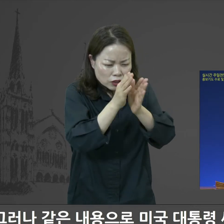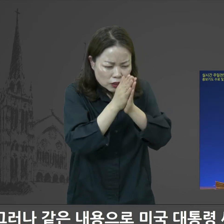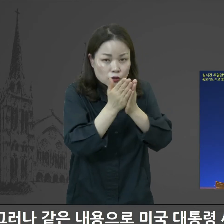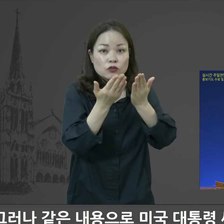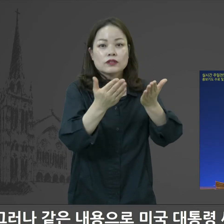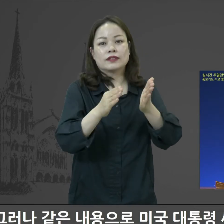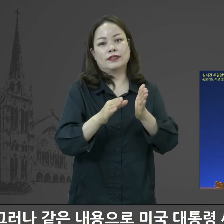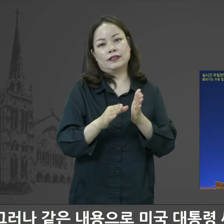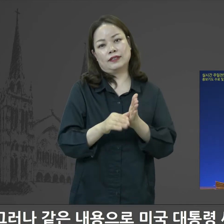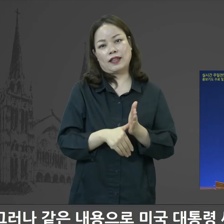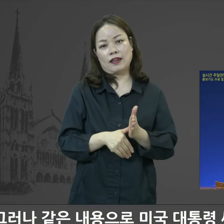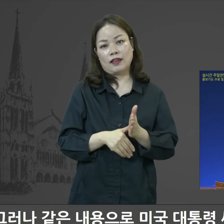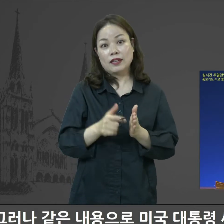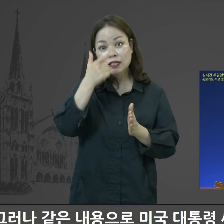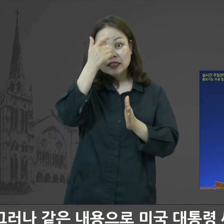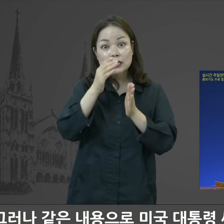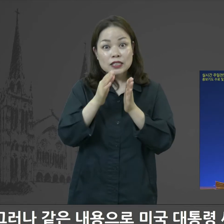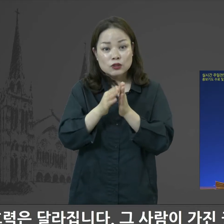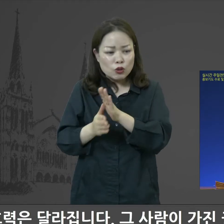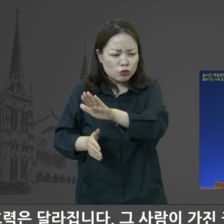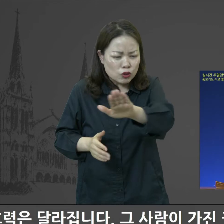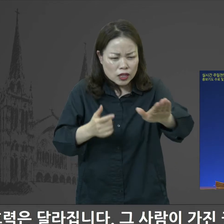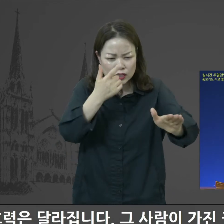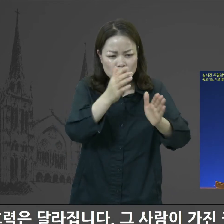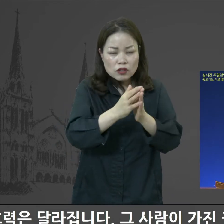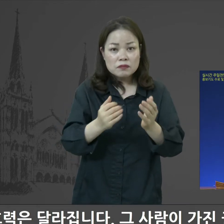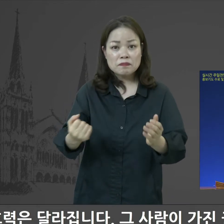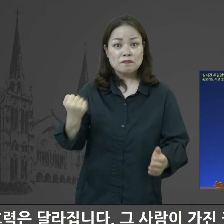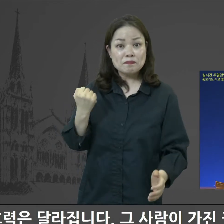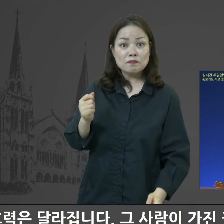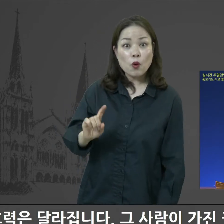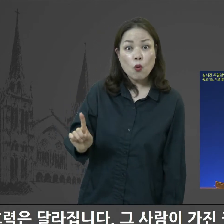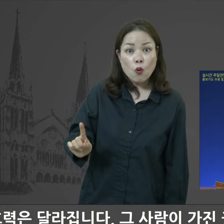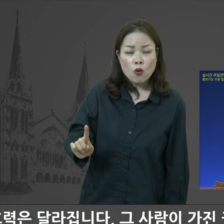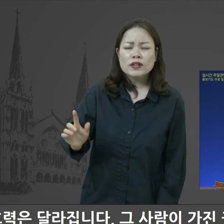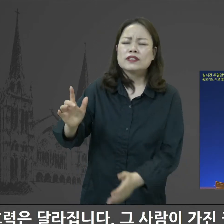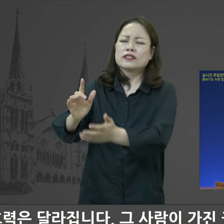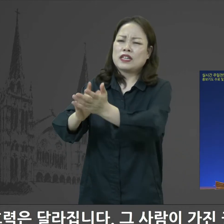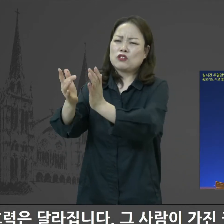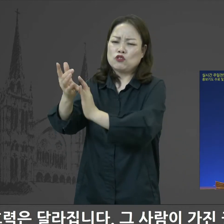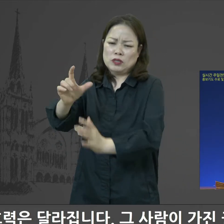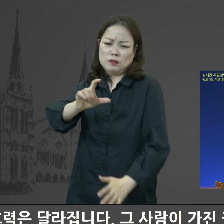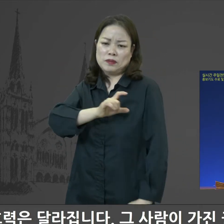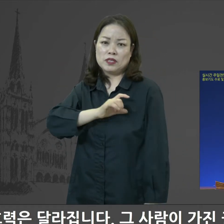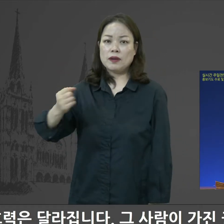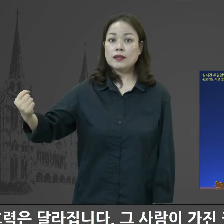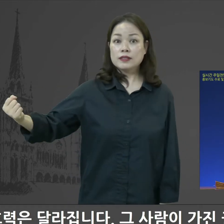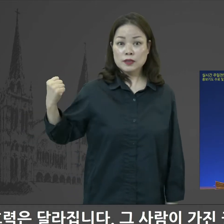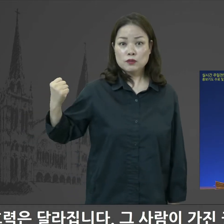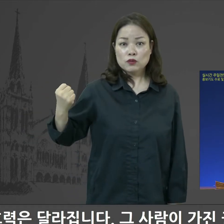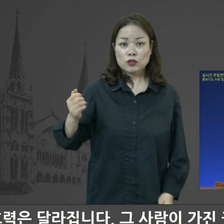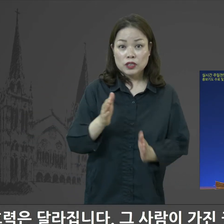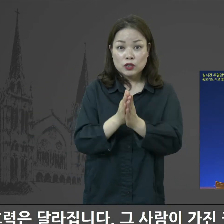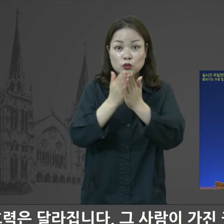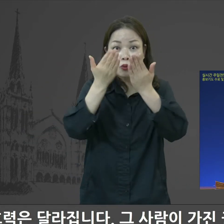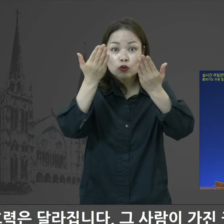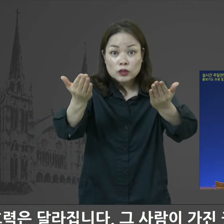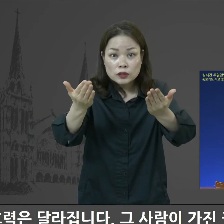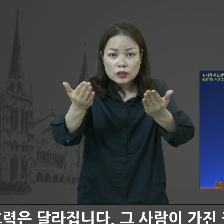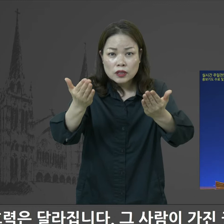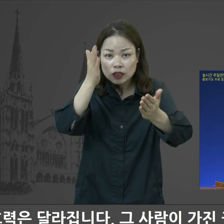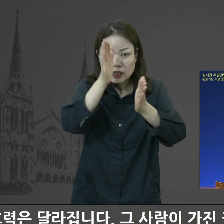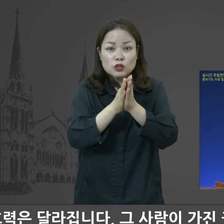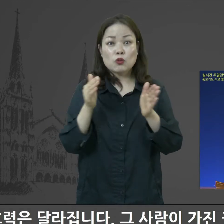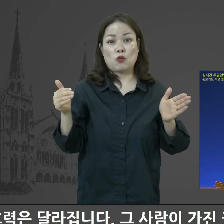때에 우리의 기도에 힘이 있는 이유가 무엇입니까? 예수님의 이름의 권세로 기도하거든요. 그래서 여러분, 기도를